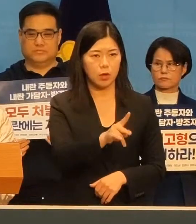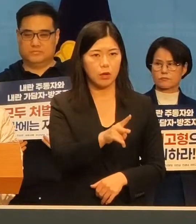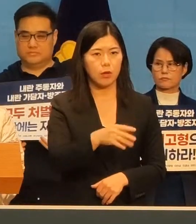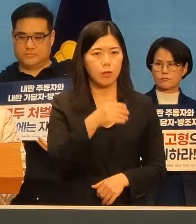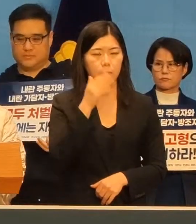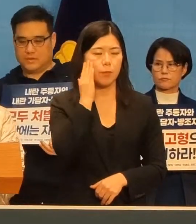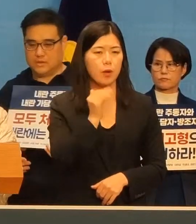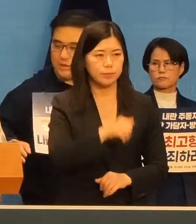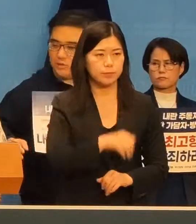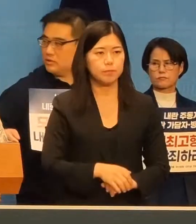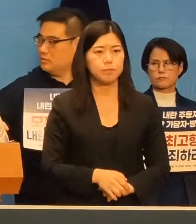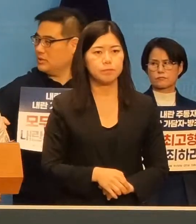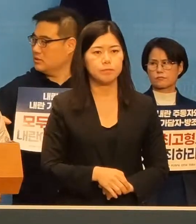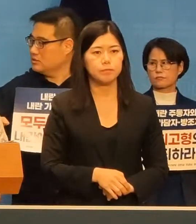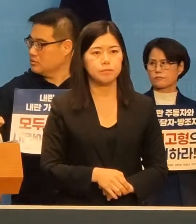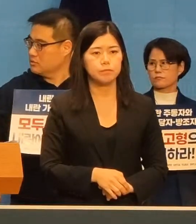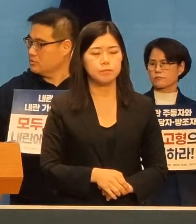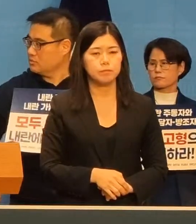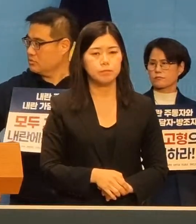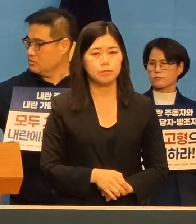일동.